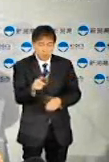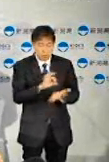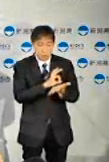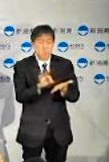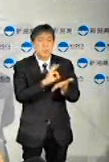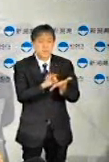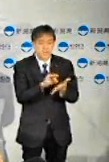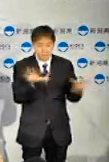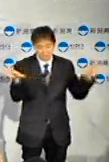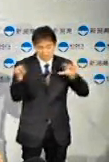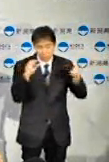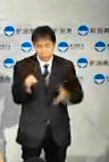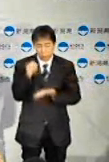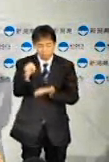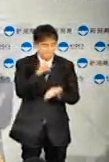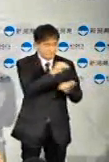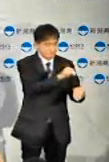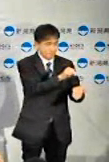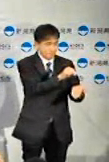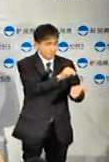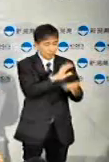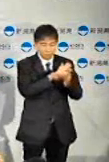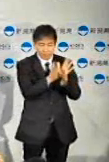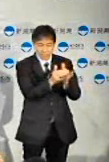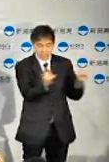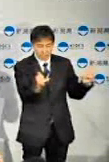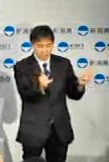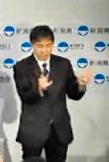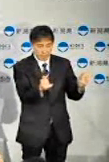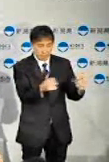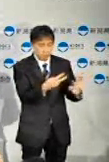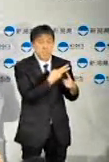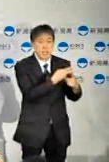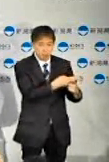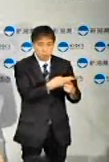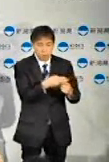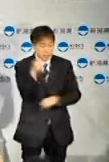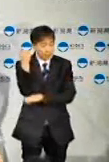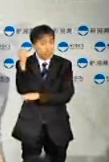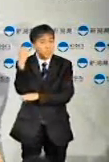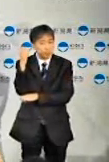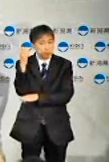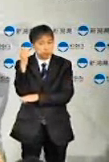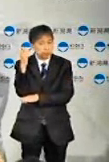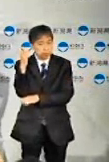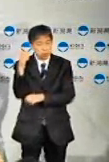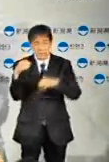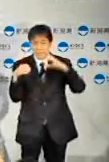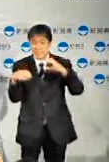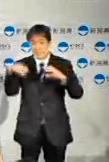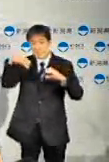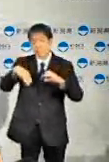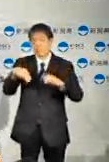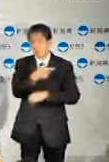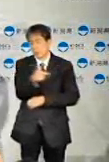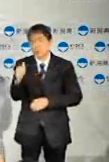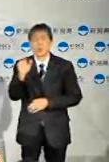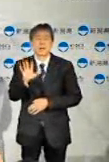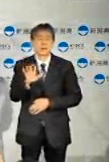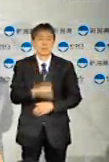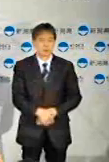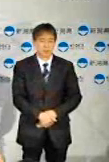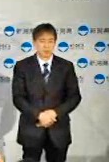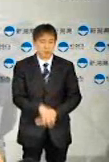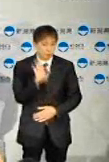提供、共有を図ってきてますので、県民だよりですとか、新聞の広告もやらせていただいてますし、さまざまこれ